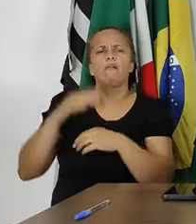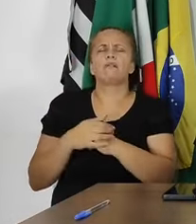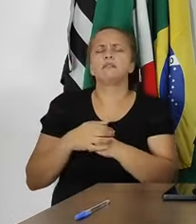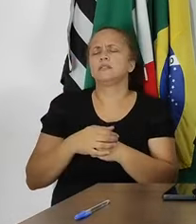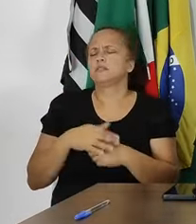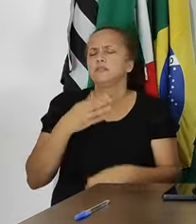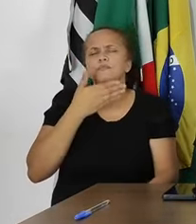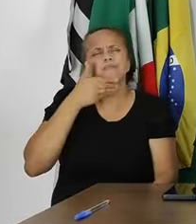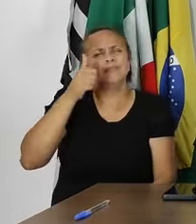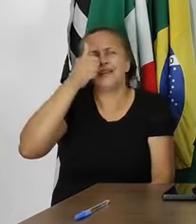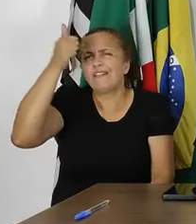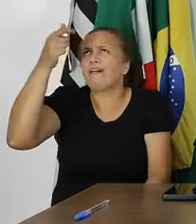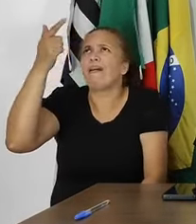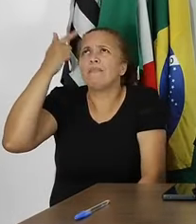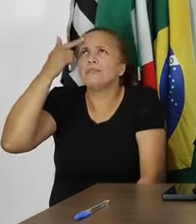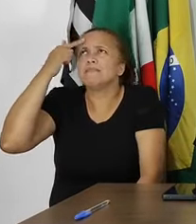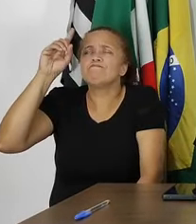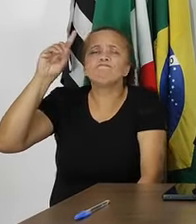Muito acima.